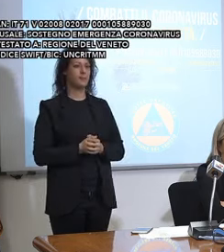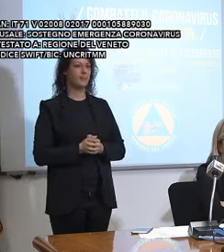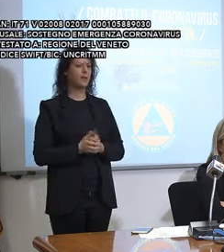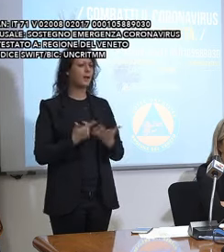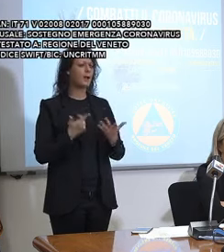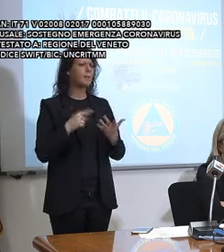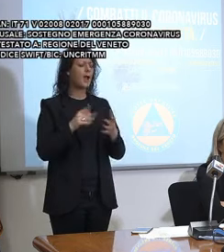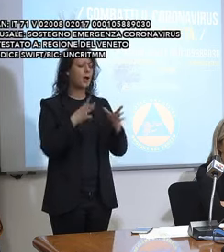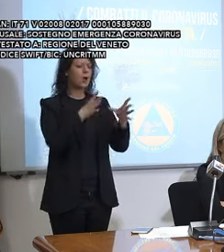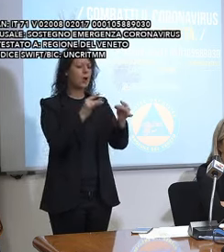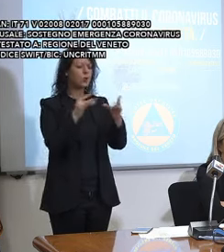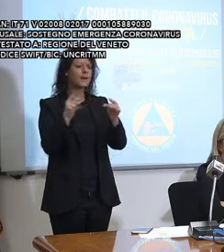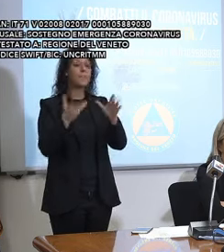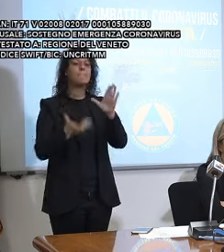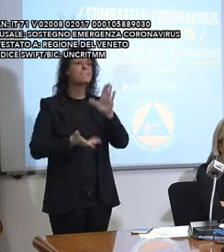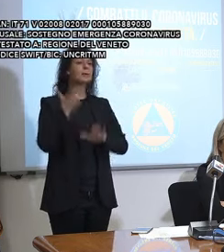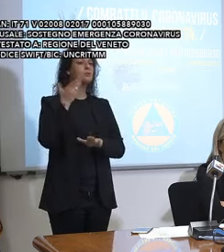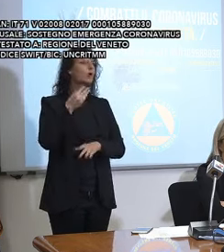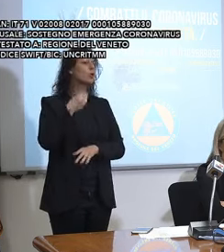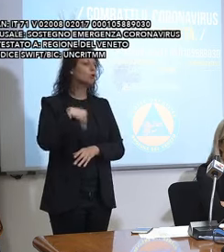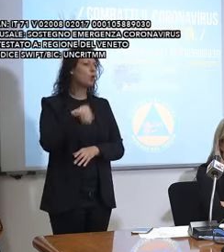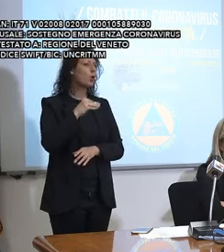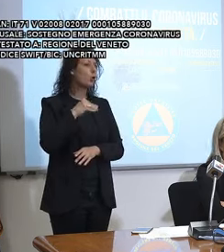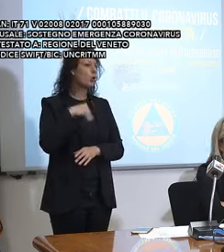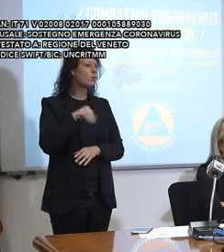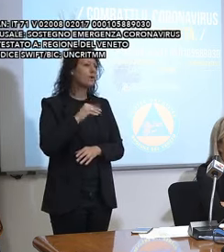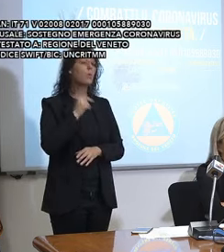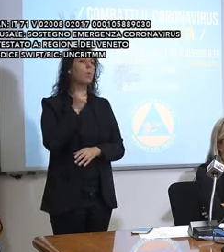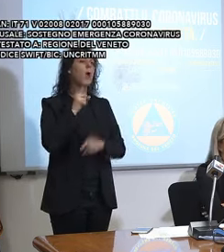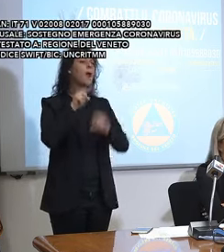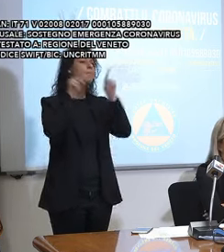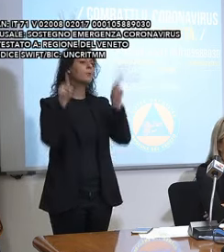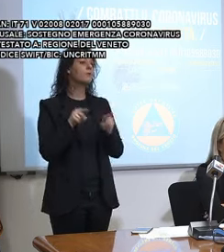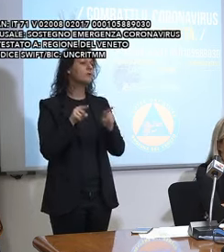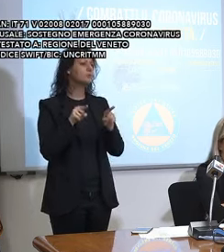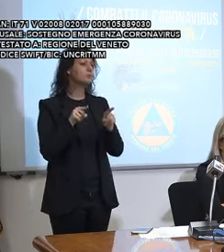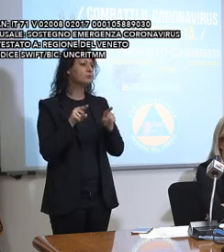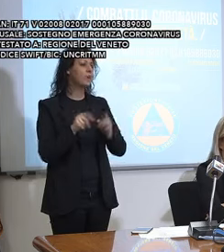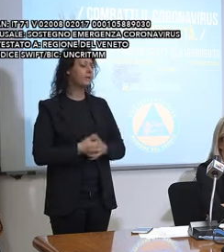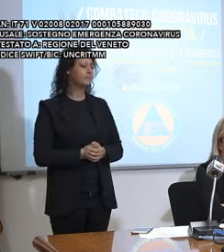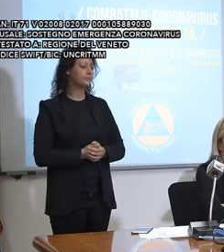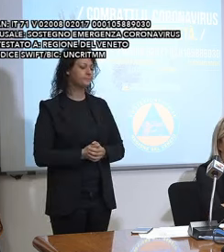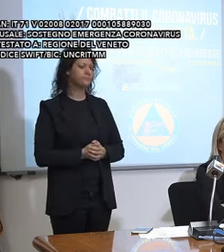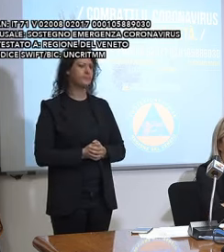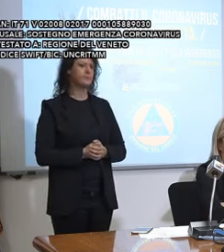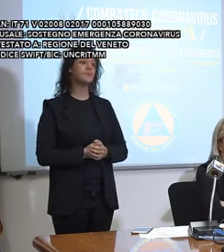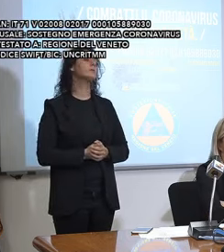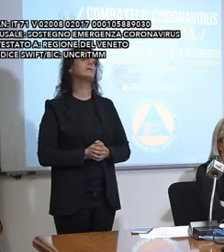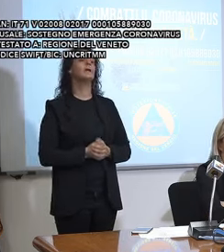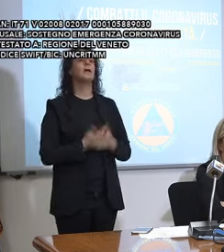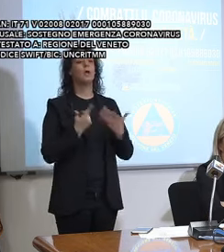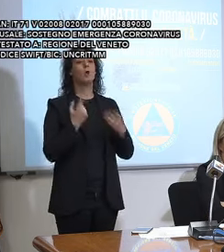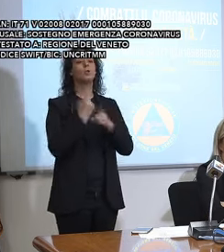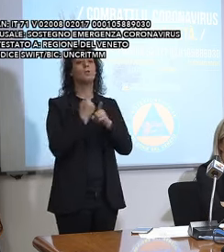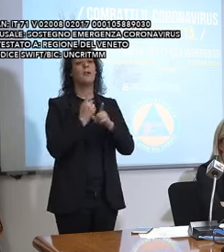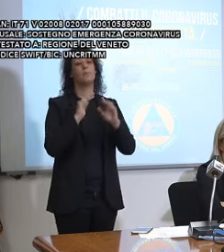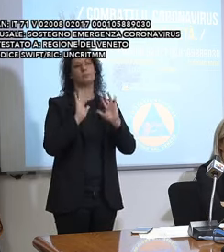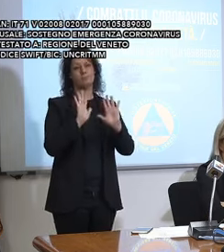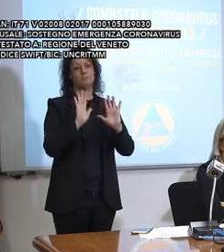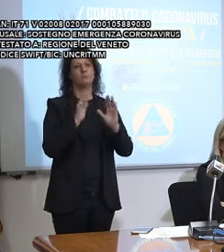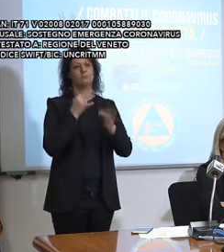i contagi maggiori? Ma, allora intanto però bisogna che distinguiamo, perché voi sapete che ci sono strutture che